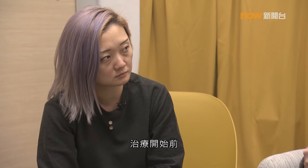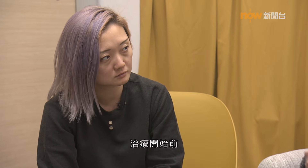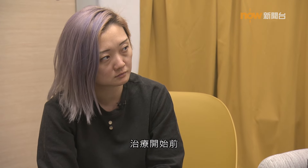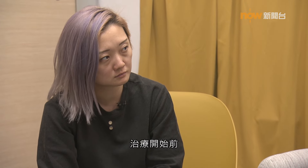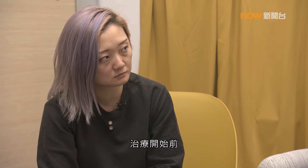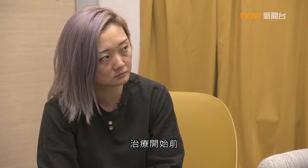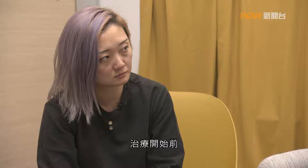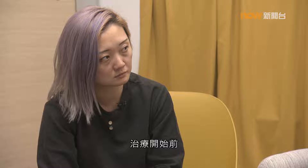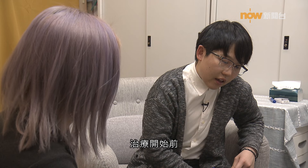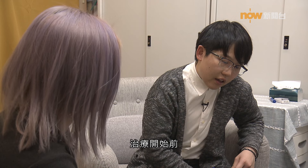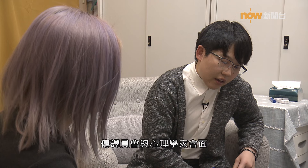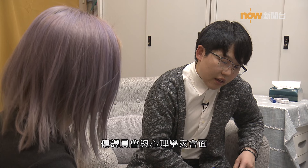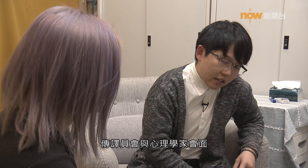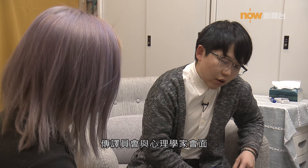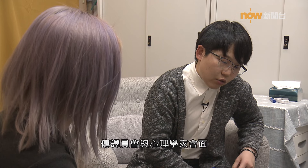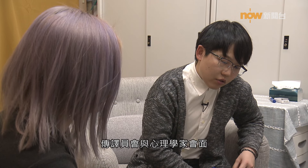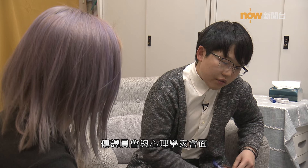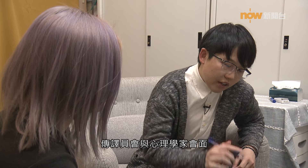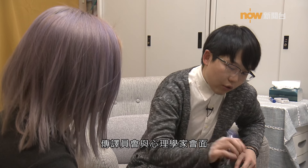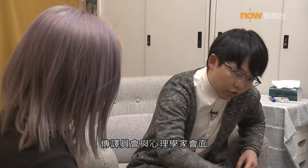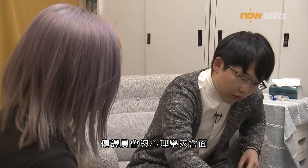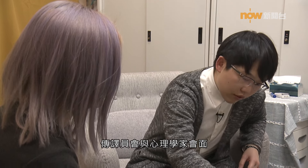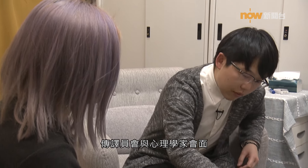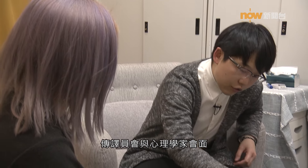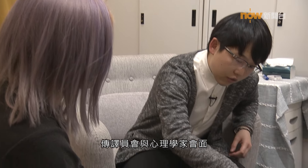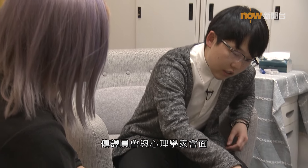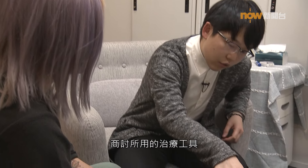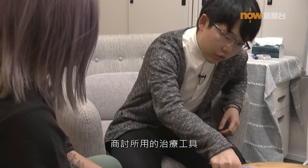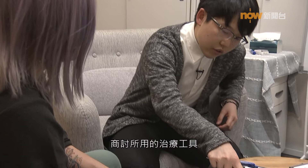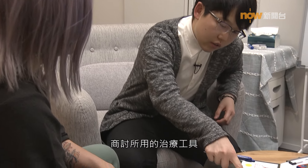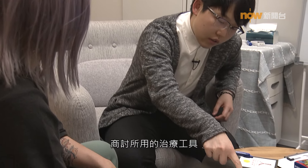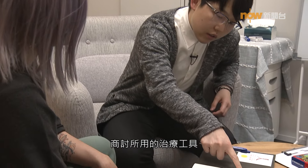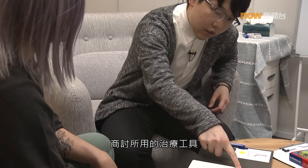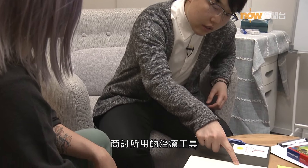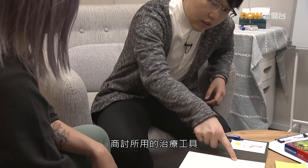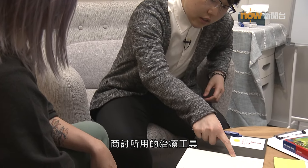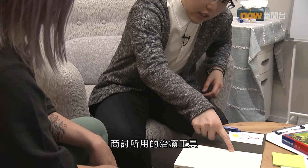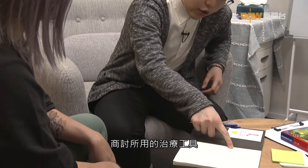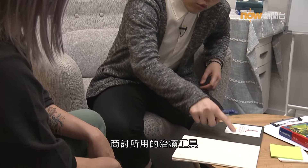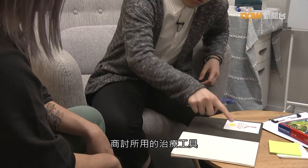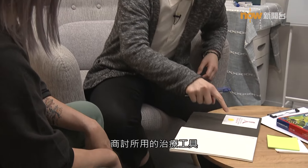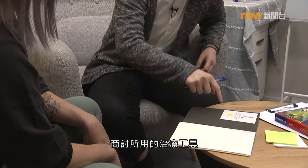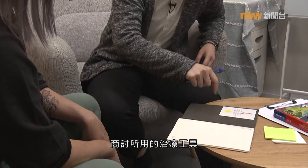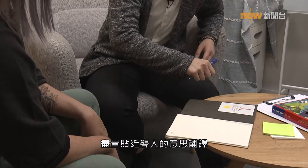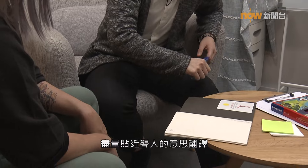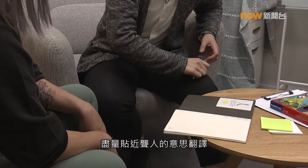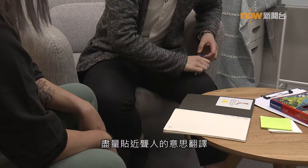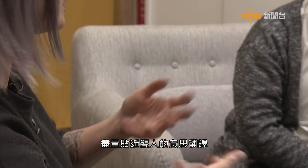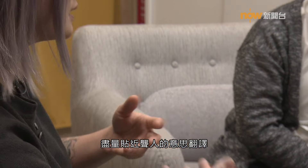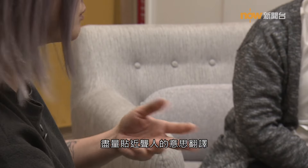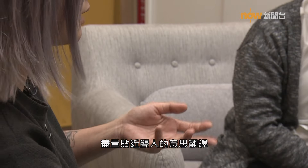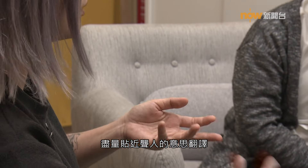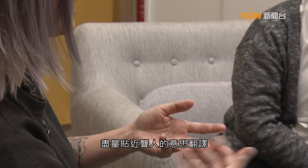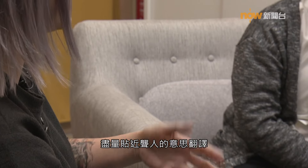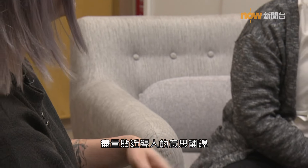治療開始前，傳譯員會同心理學家會面，商討所用的治療工具，盡量貼近聾人的意思